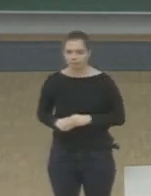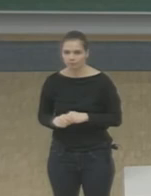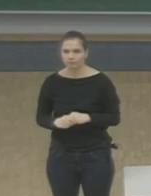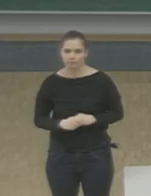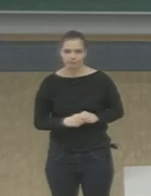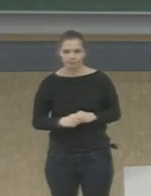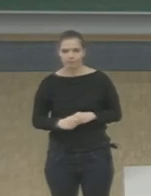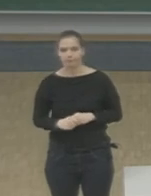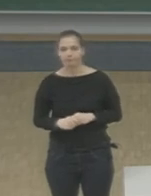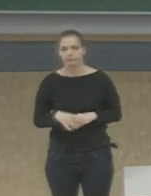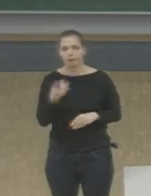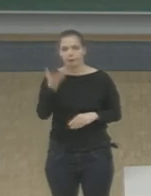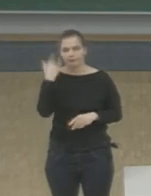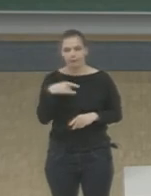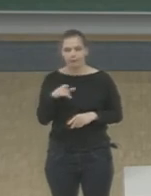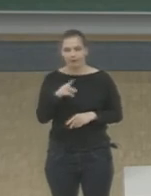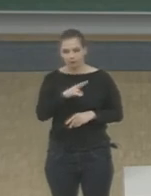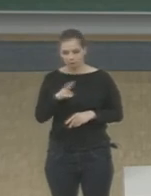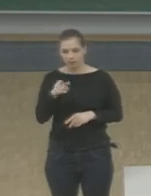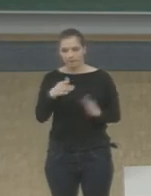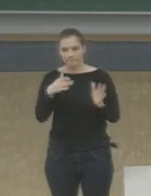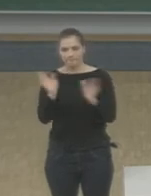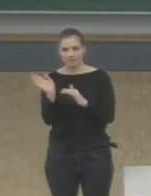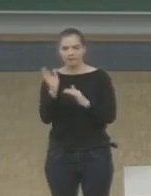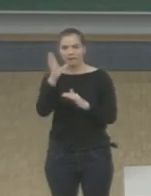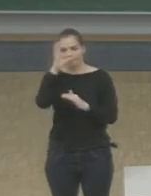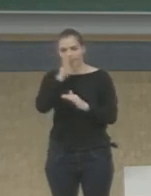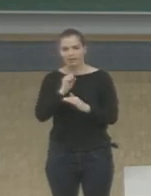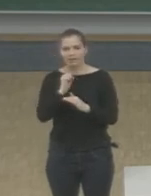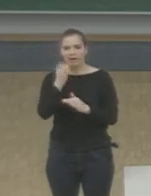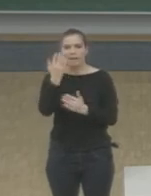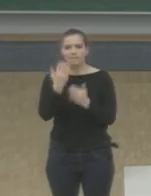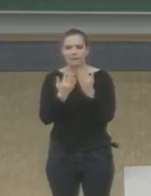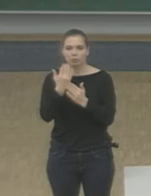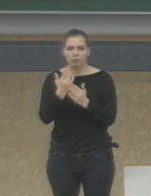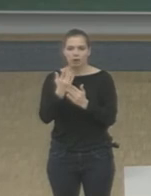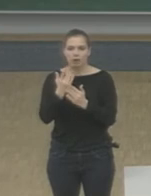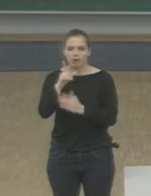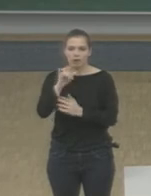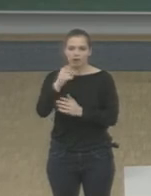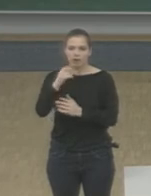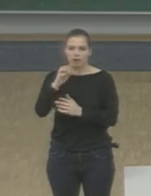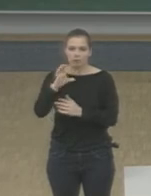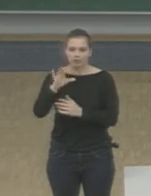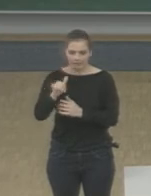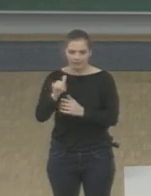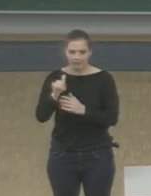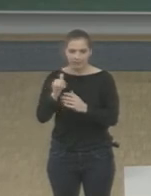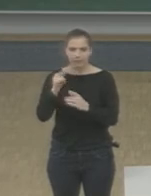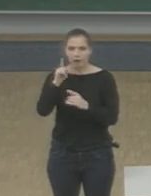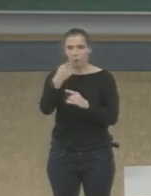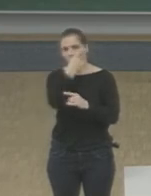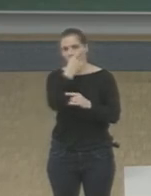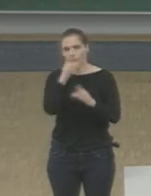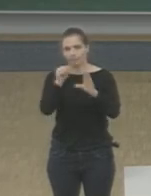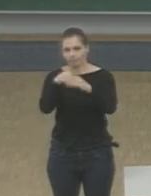Auch in dem in PISA 2000 verwendeten Terminus Mathematical Literacy schwingt diese Bedeutung mit.